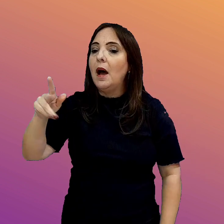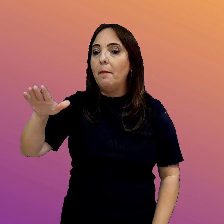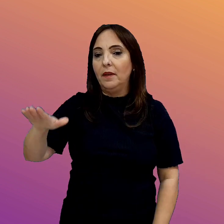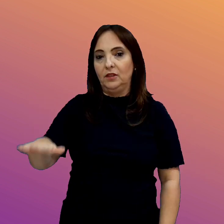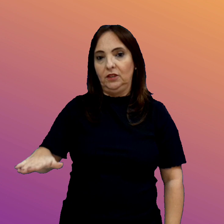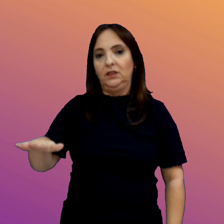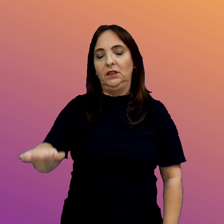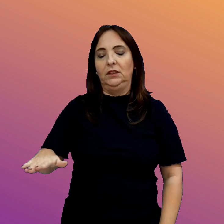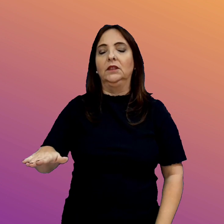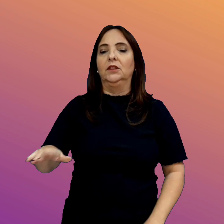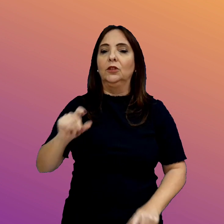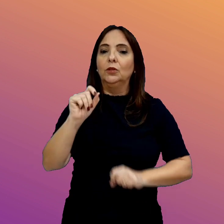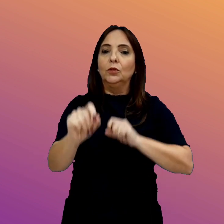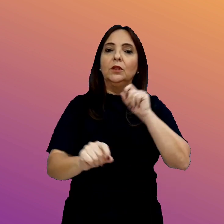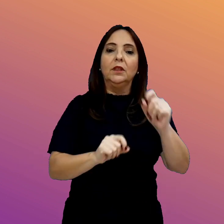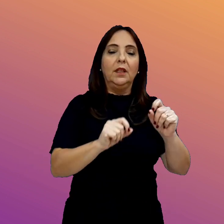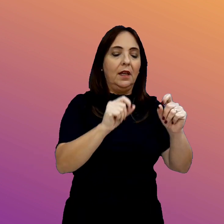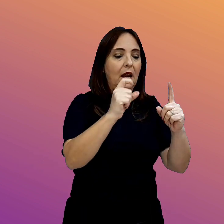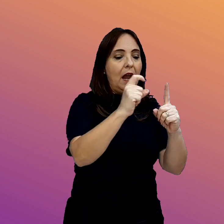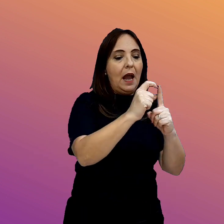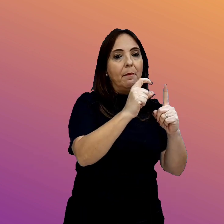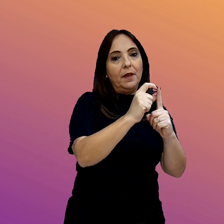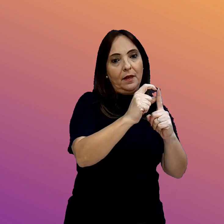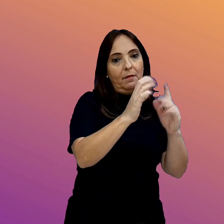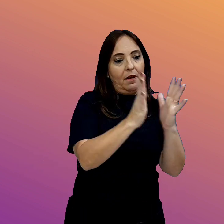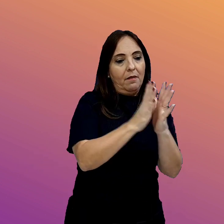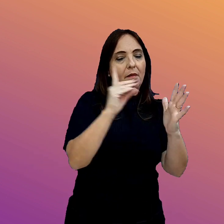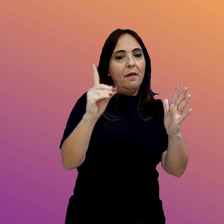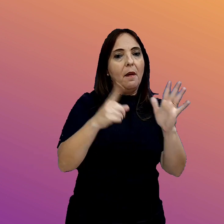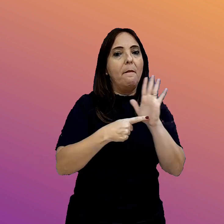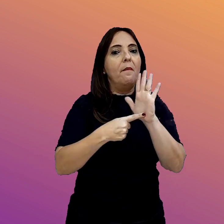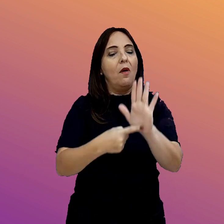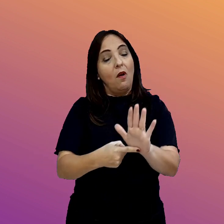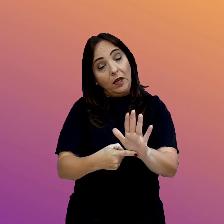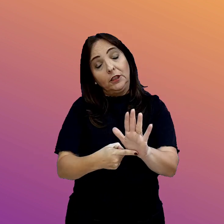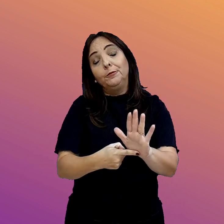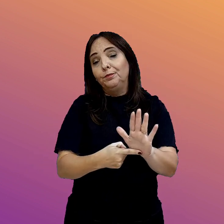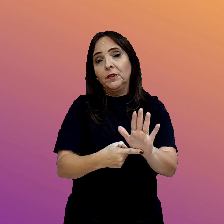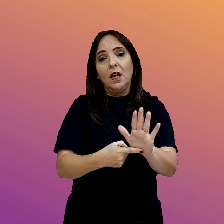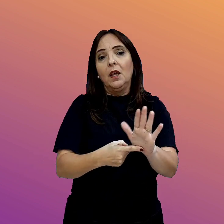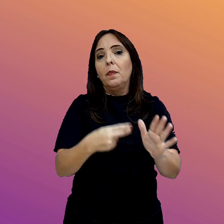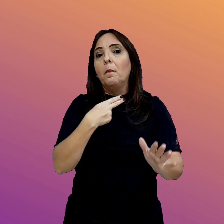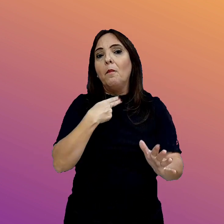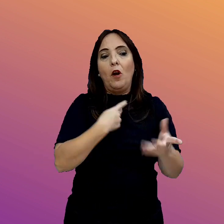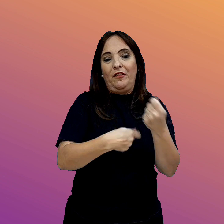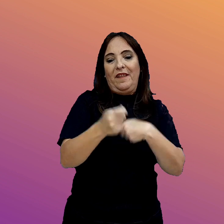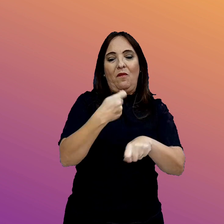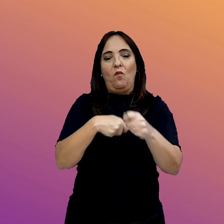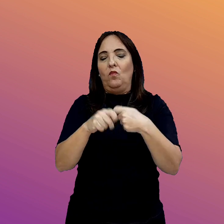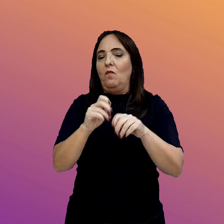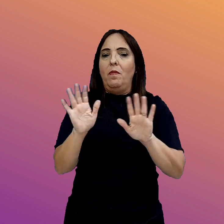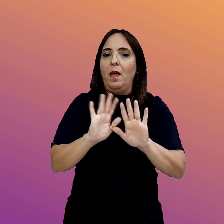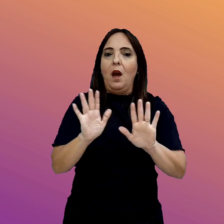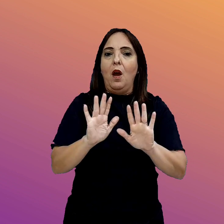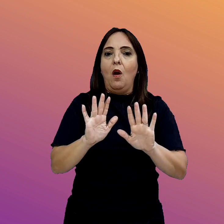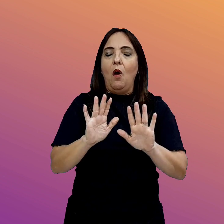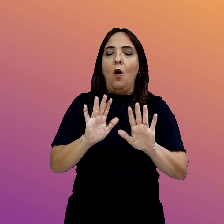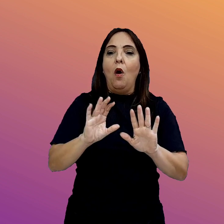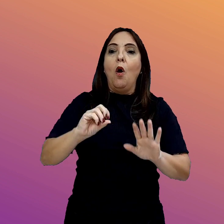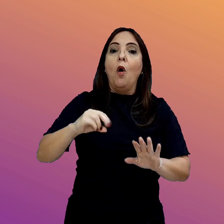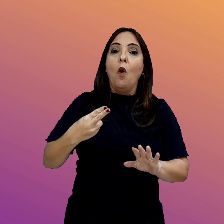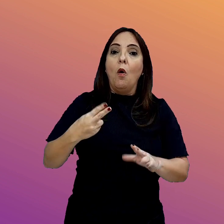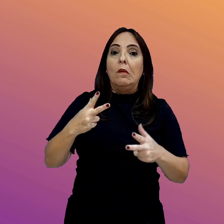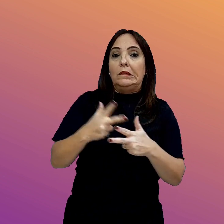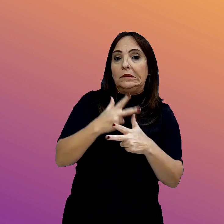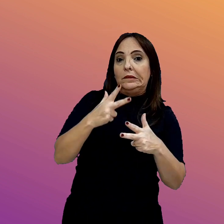o que a palavra diz. Não tem como negociar algumas coisas, né? Tem coisas que não dá para negociar, mas nós temos